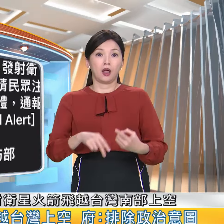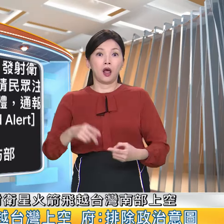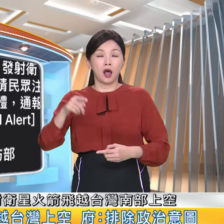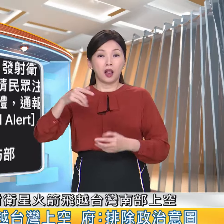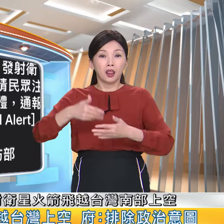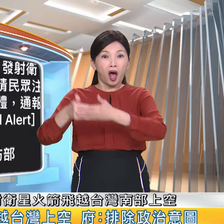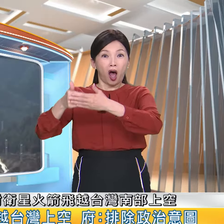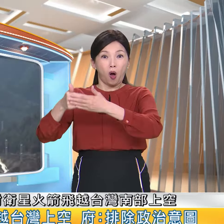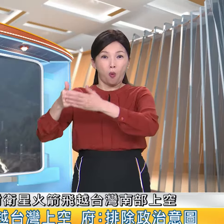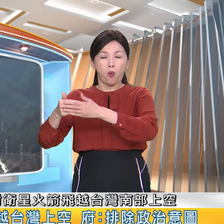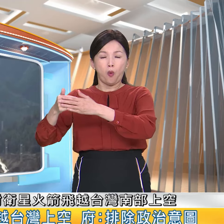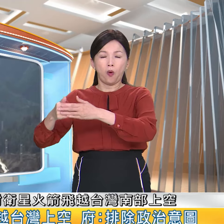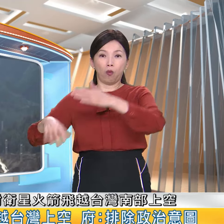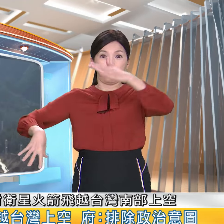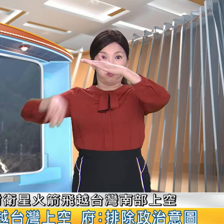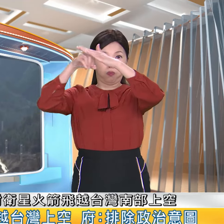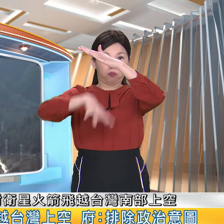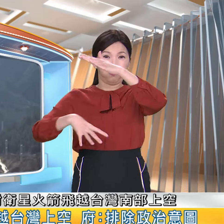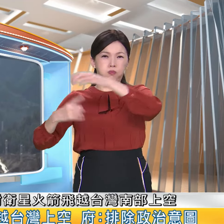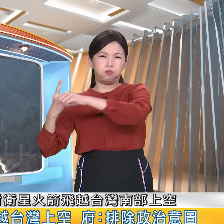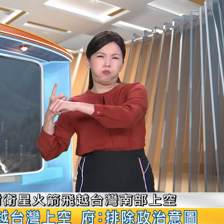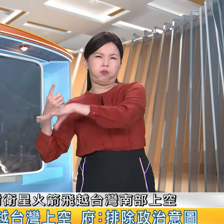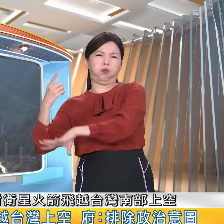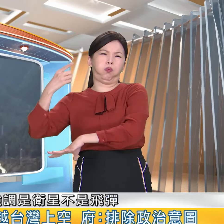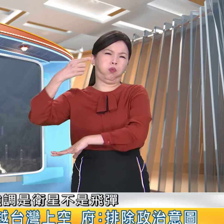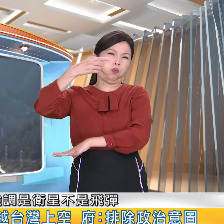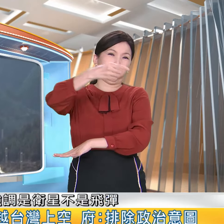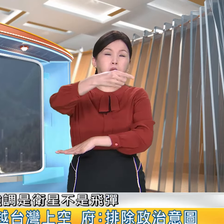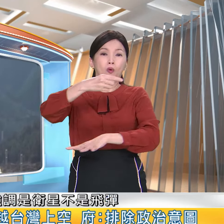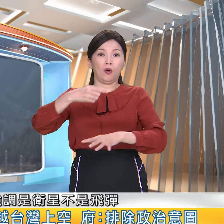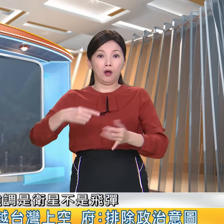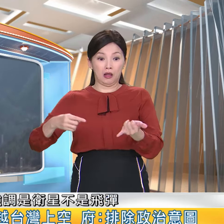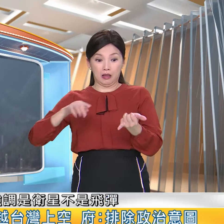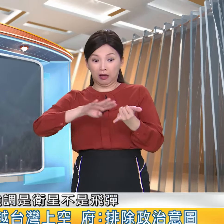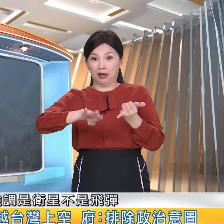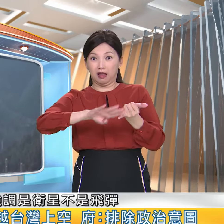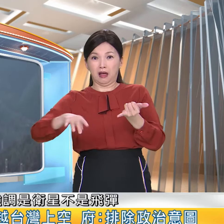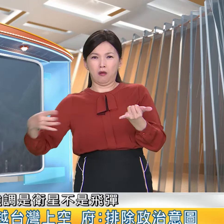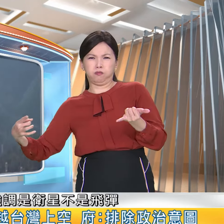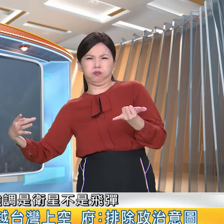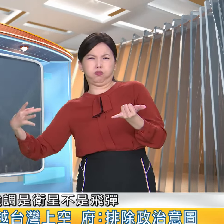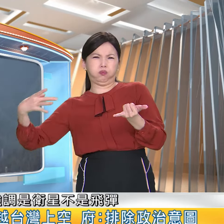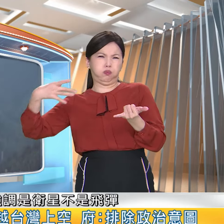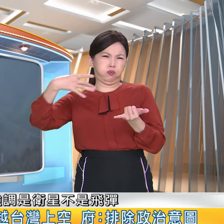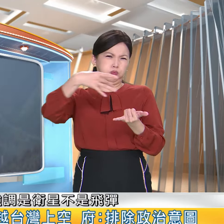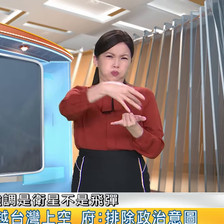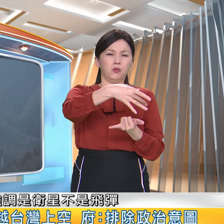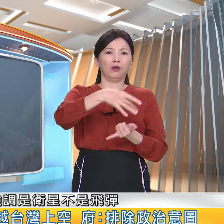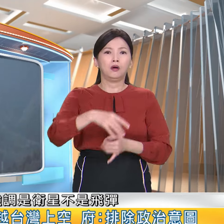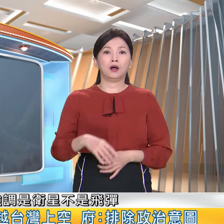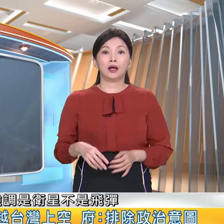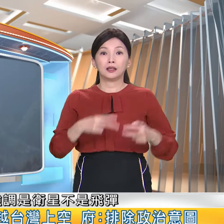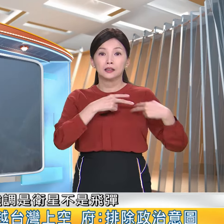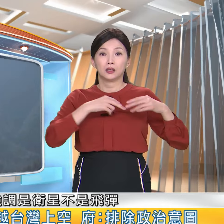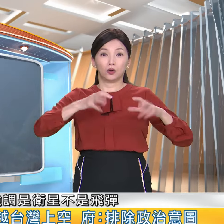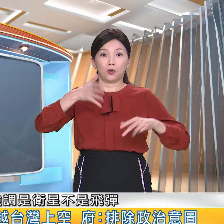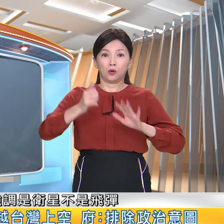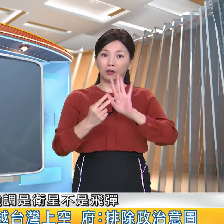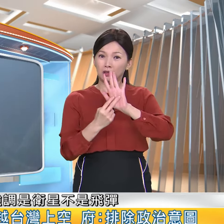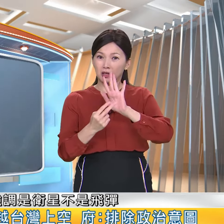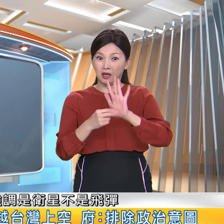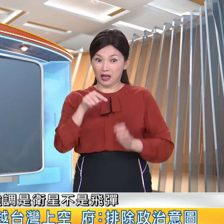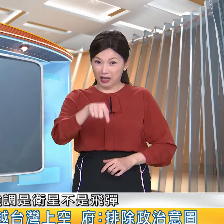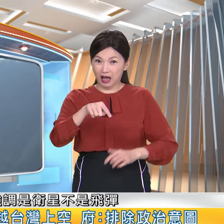飞越台湾南部上空，而总统蔡英文强调是卫星不是飞